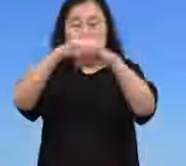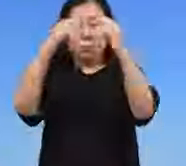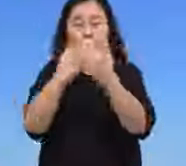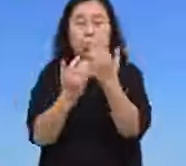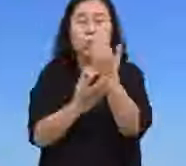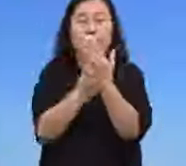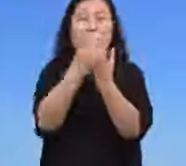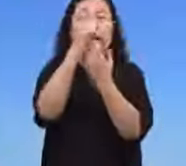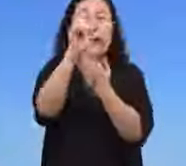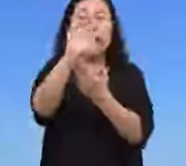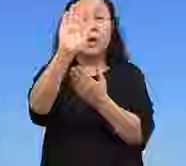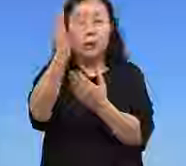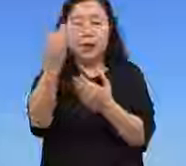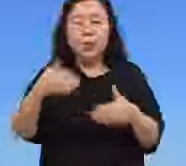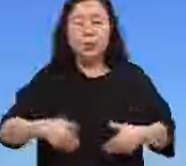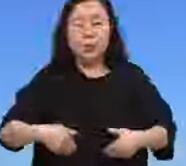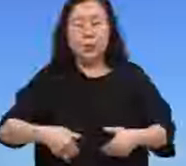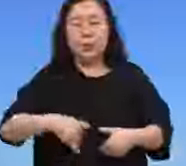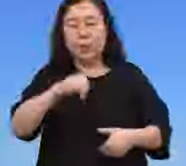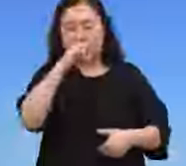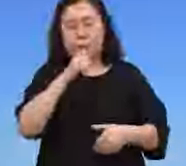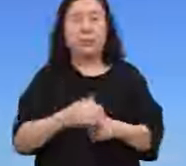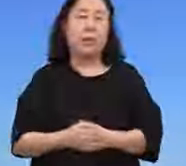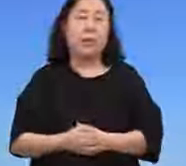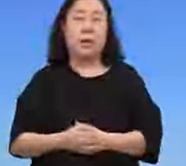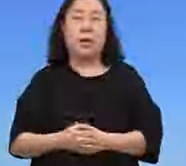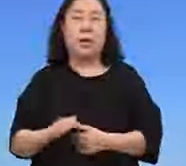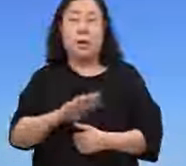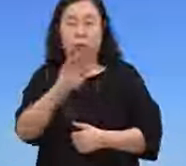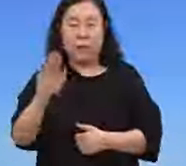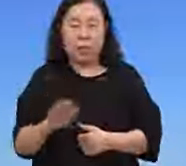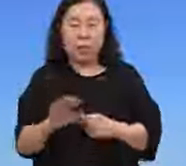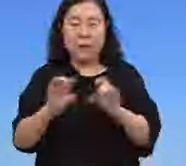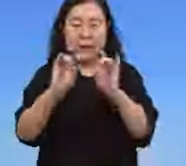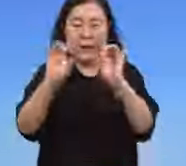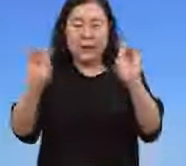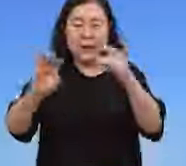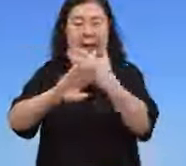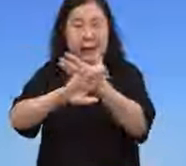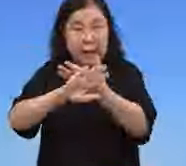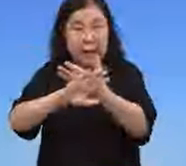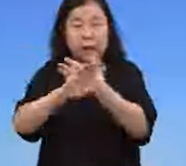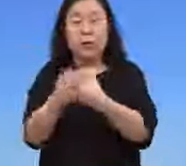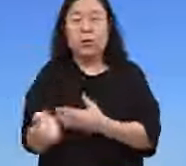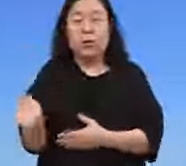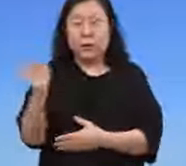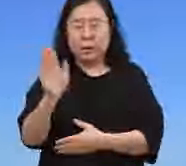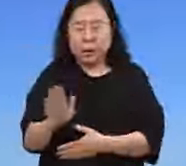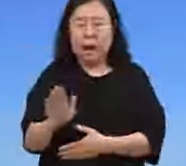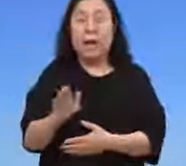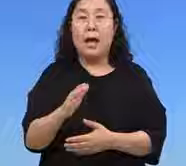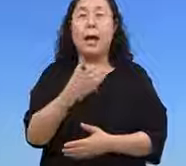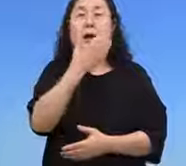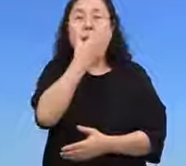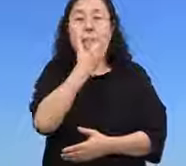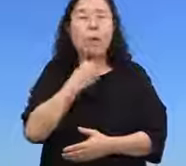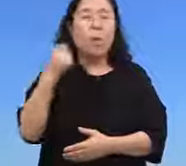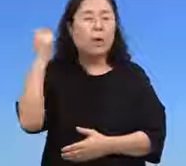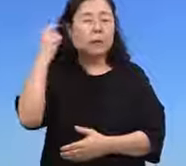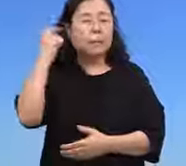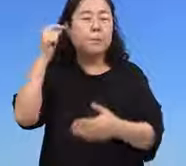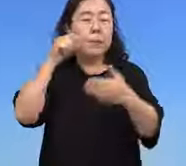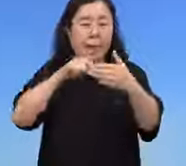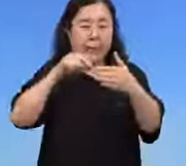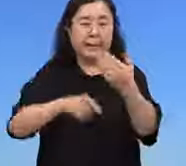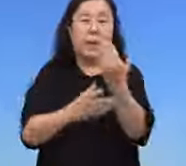다르고 모든 게 다 다르다 하지만 이유야를 불문하고 우리 하나 돼야 돼요. 복음 안에서. 그리고